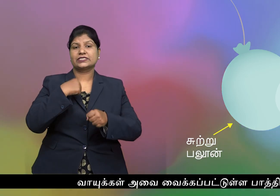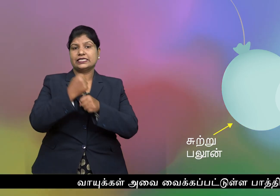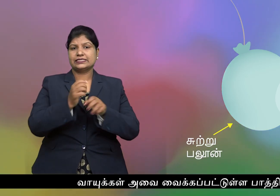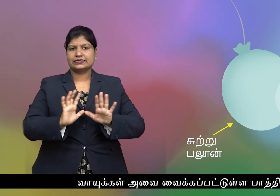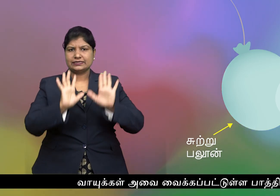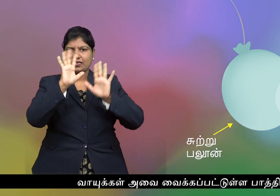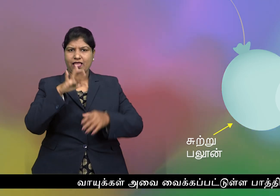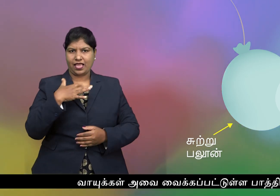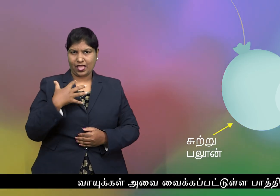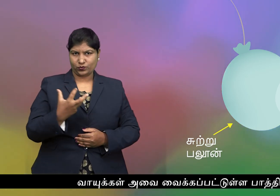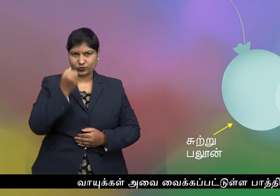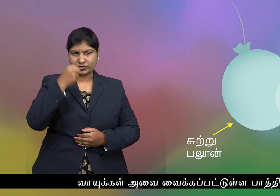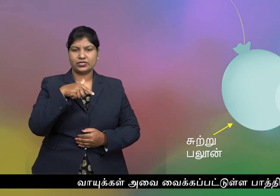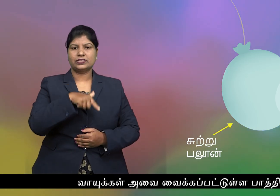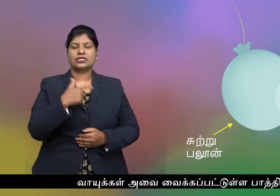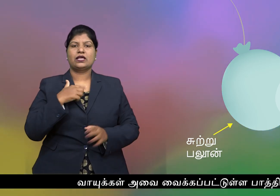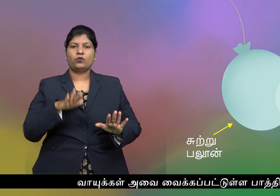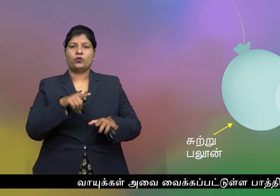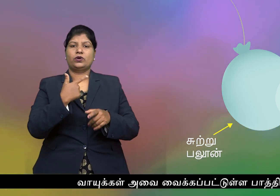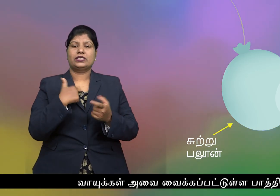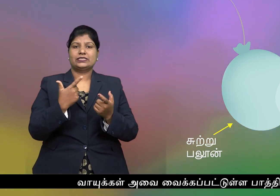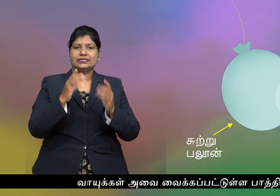வாயுக்கள் அவை வைக்கப்பட்டுள்ள பாத்திரத்தின்